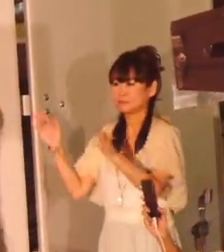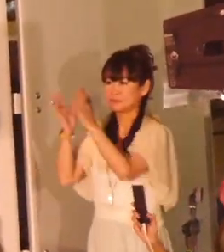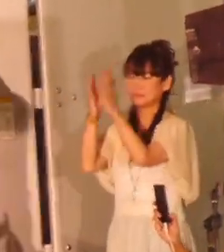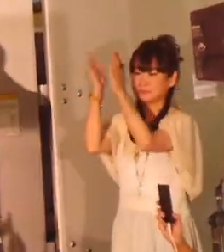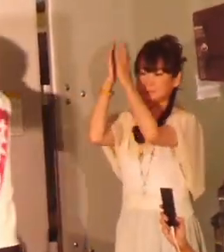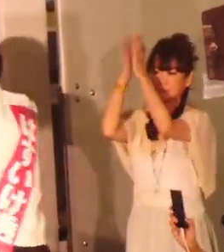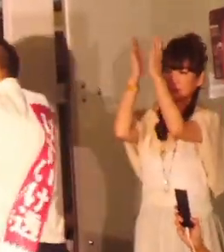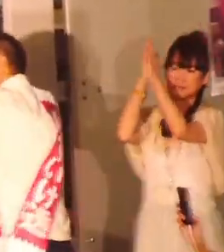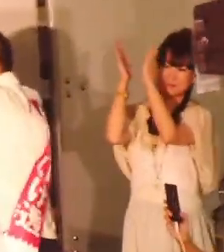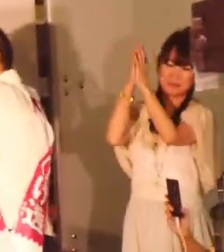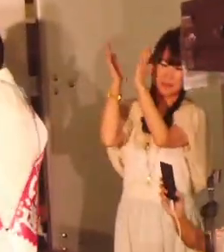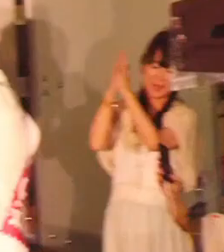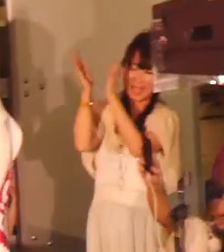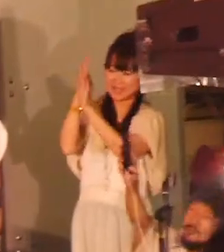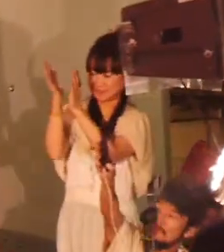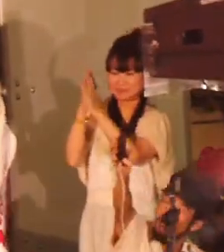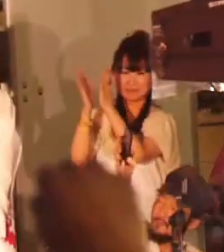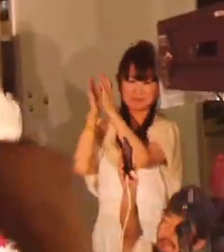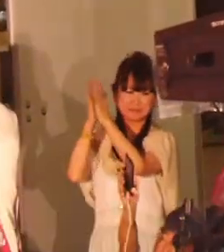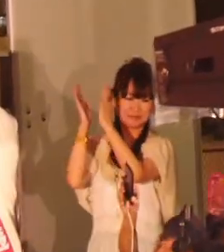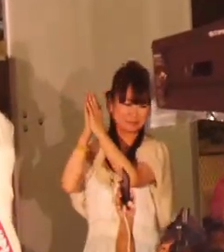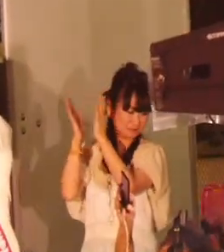子康彦。